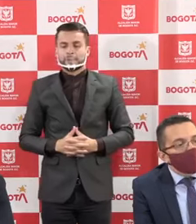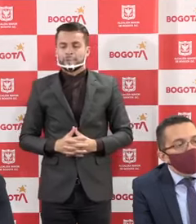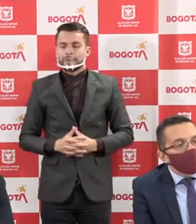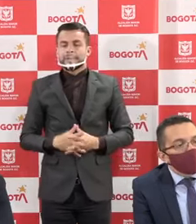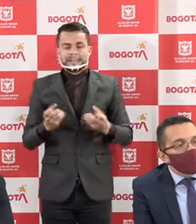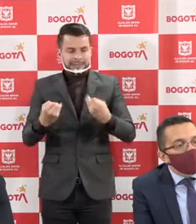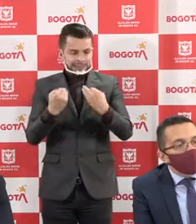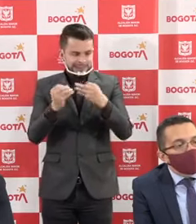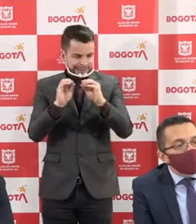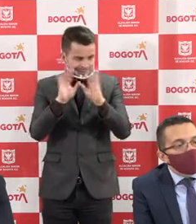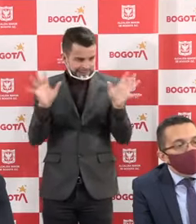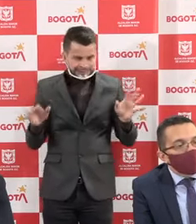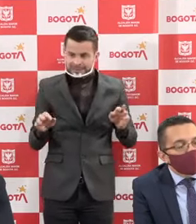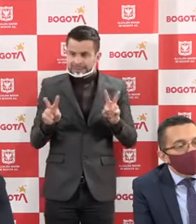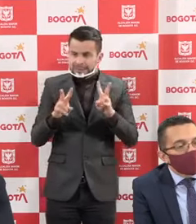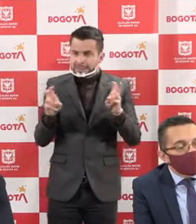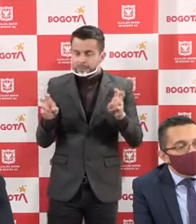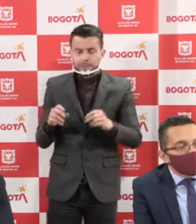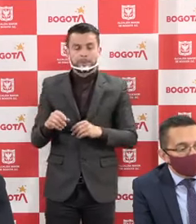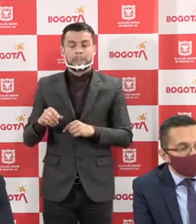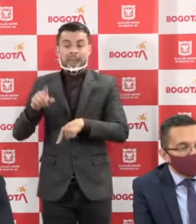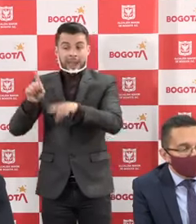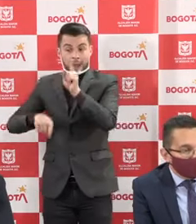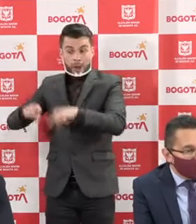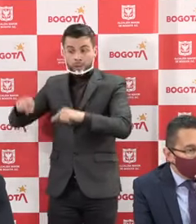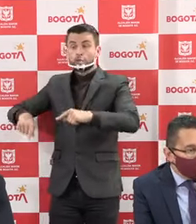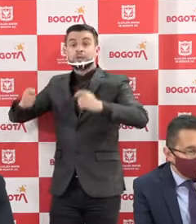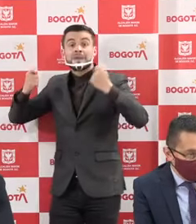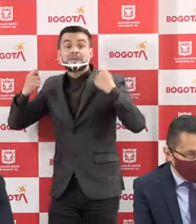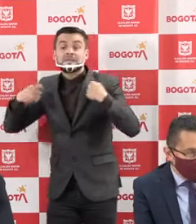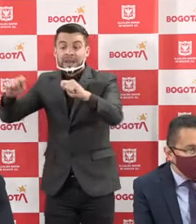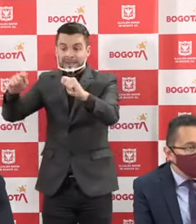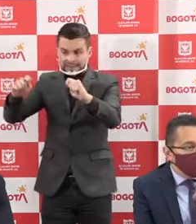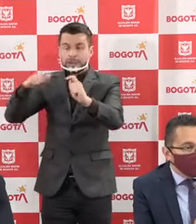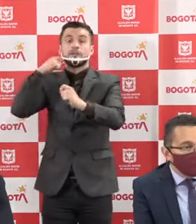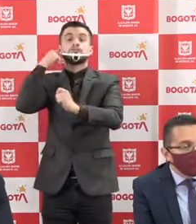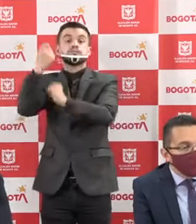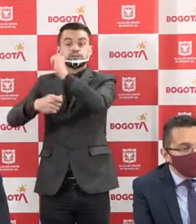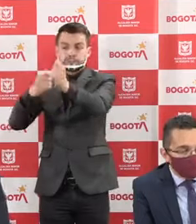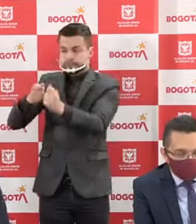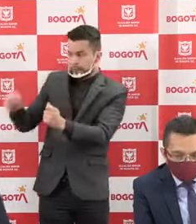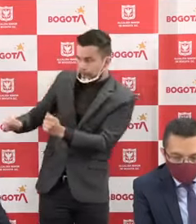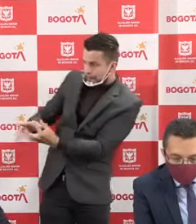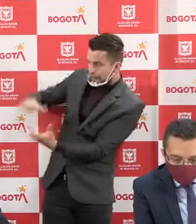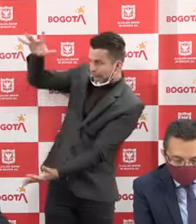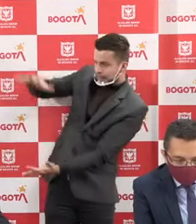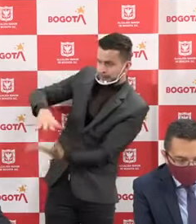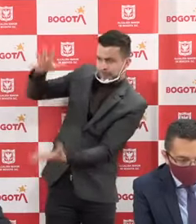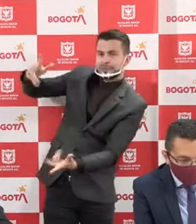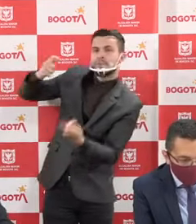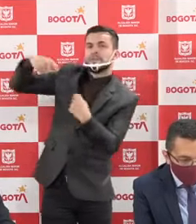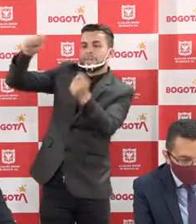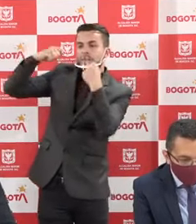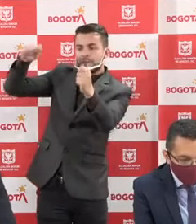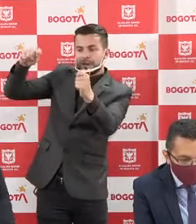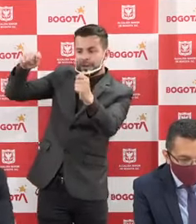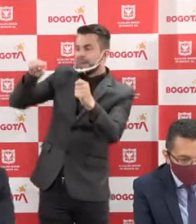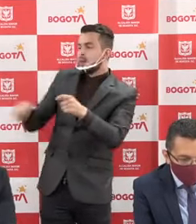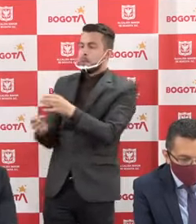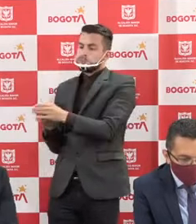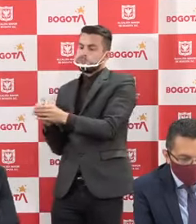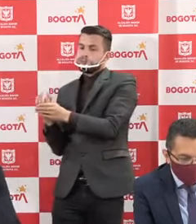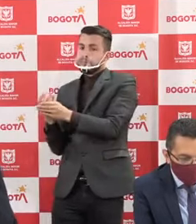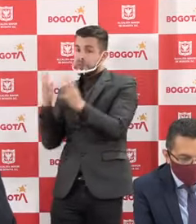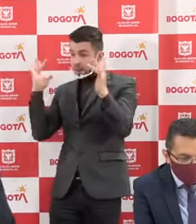el tema del comercio al detal fenalco bogotá está viendo los 7 días de la semana como está contemplado en este momento y el tema